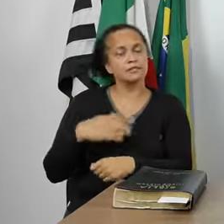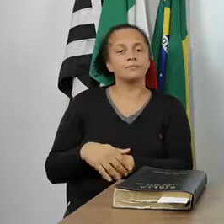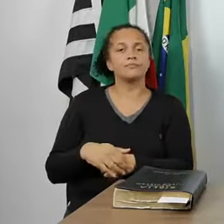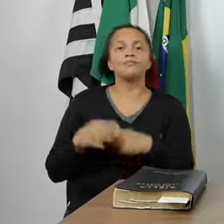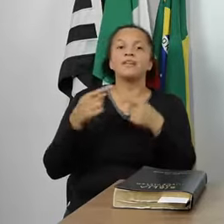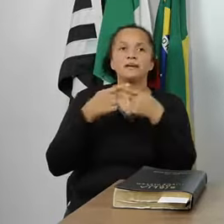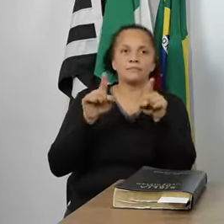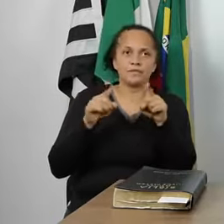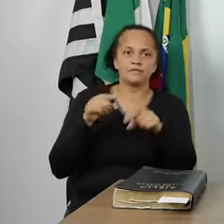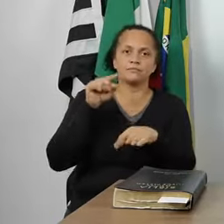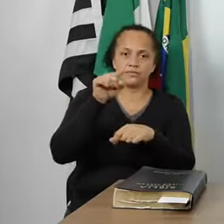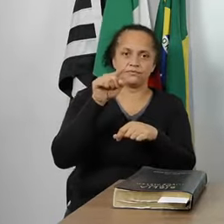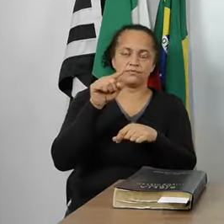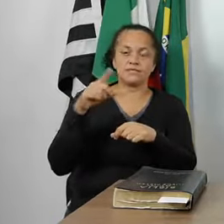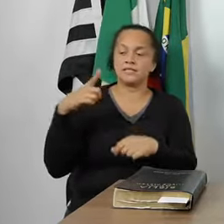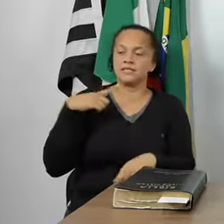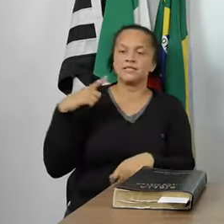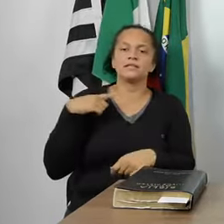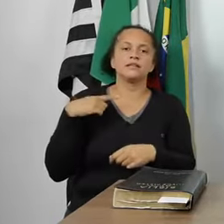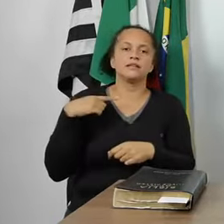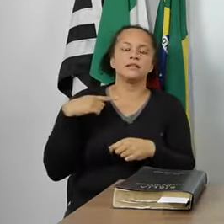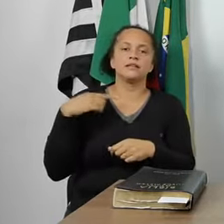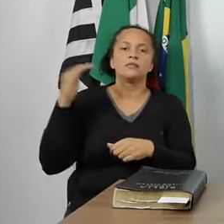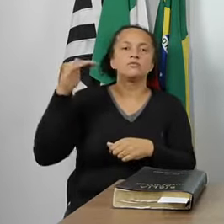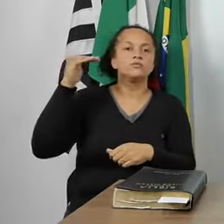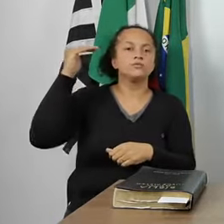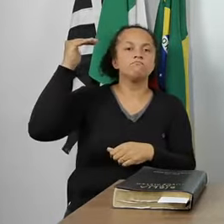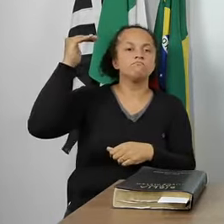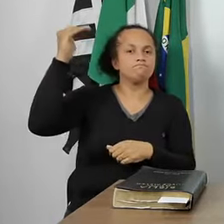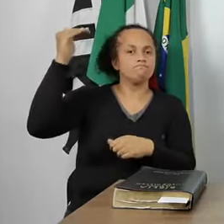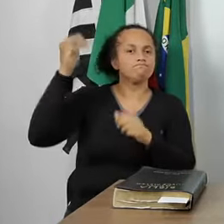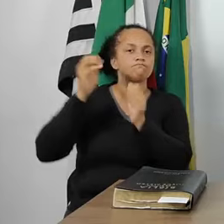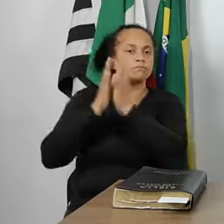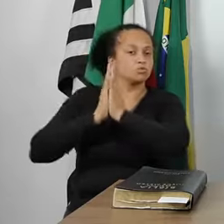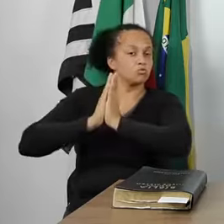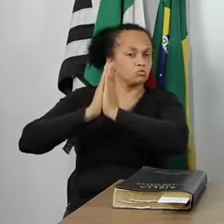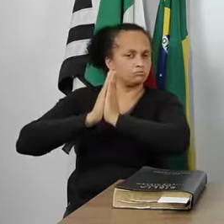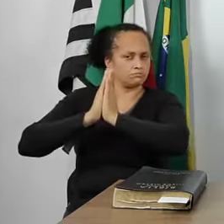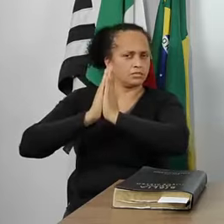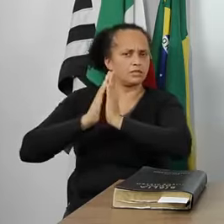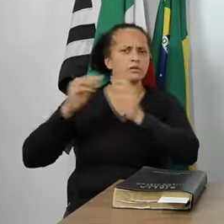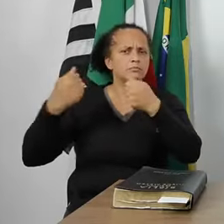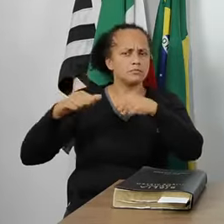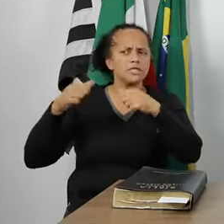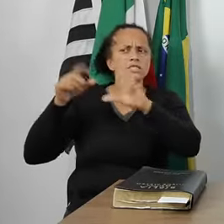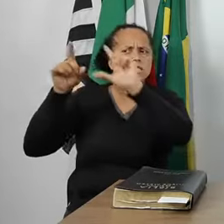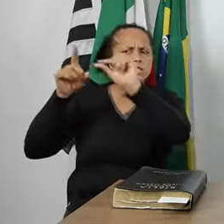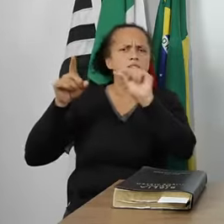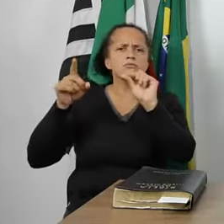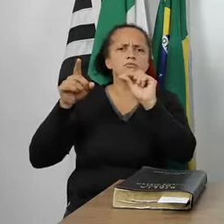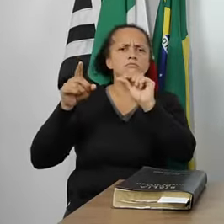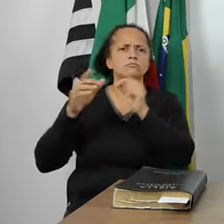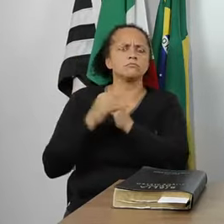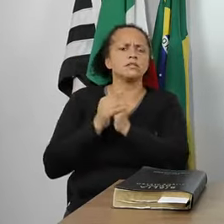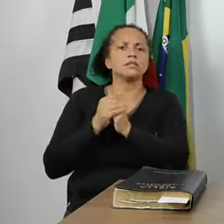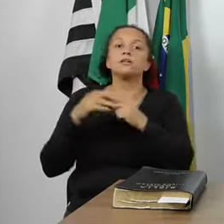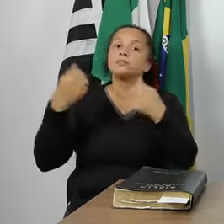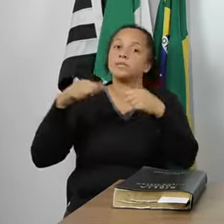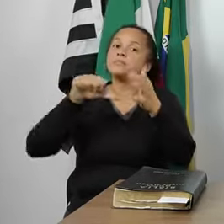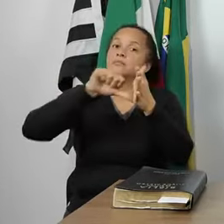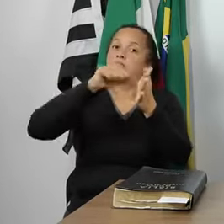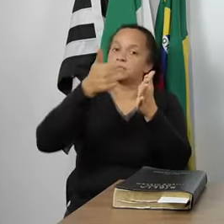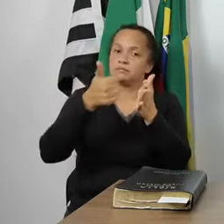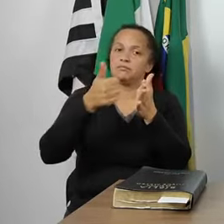desenvolver uma vida de oração, a gente só precisa ter uma decisão, tomar uma firme decisão e